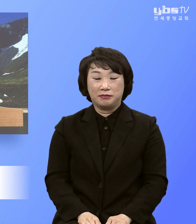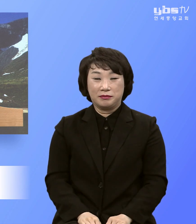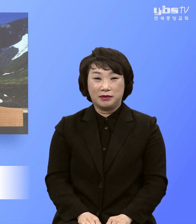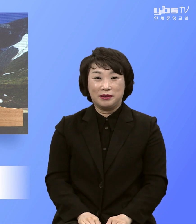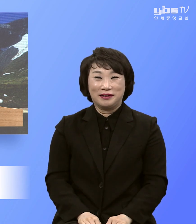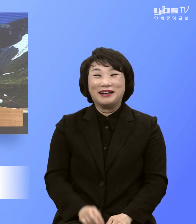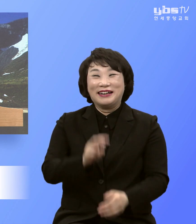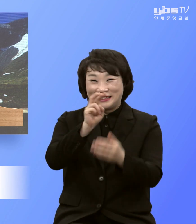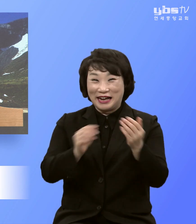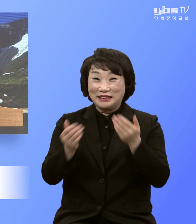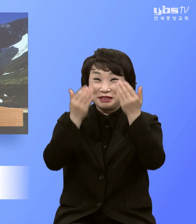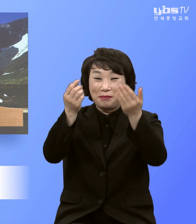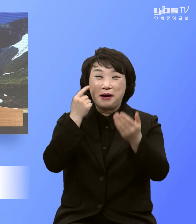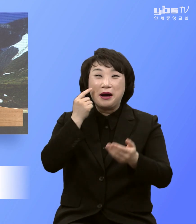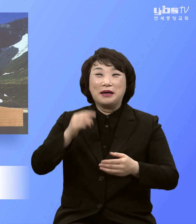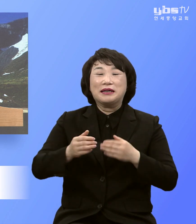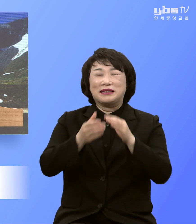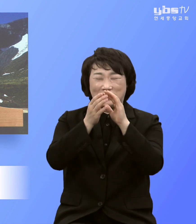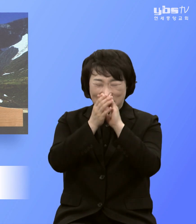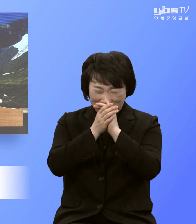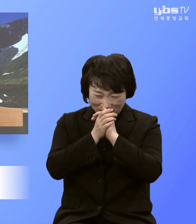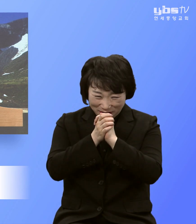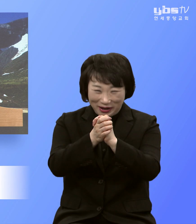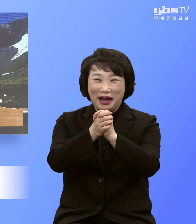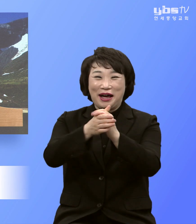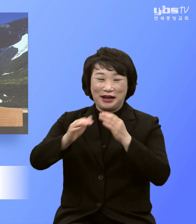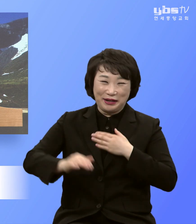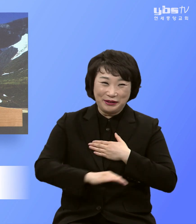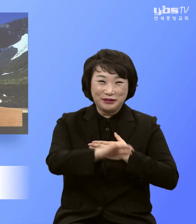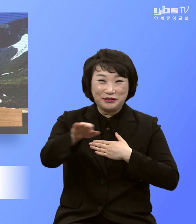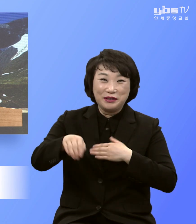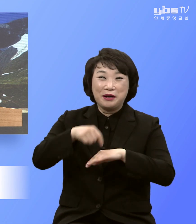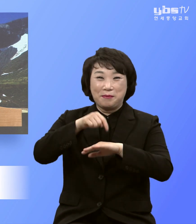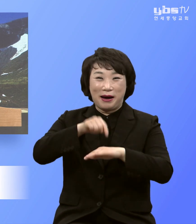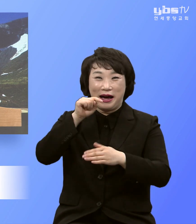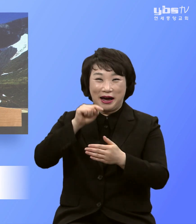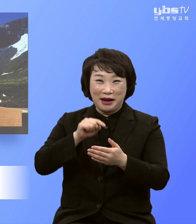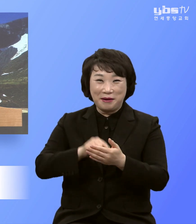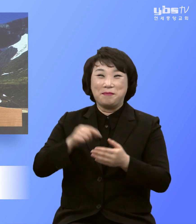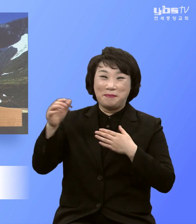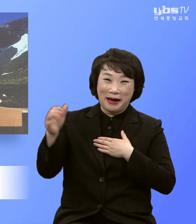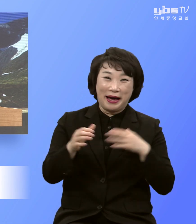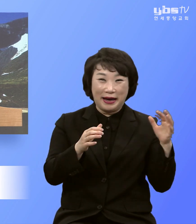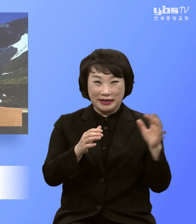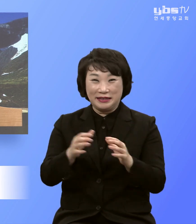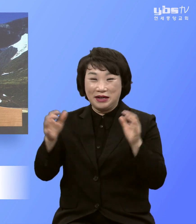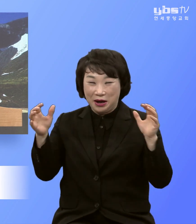축원합니다. 기도하자 우리 마음